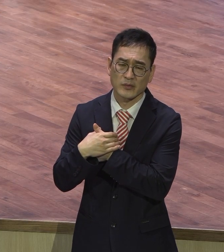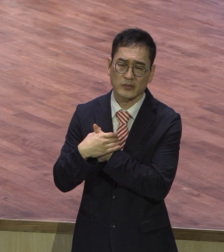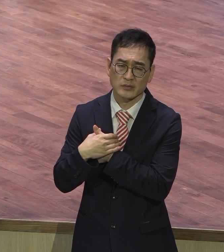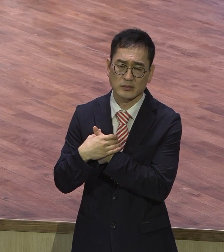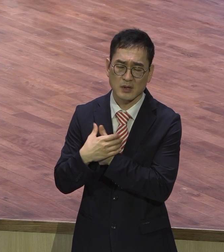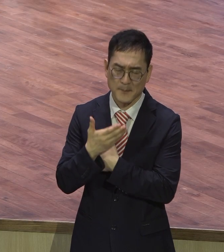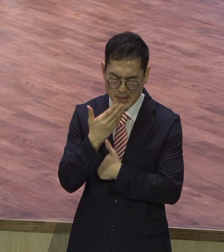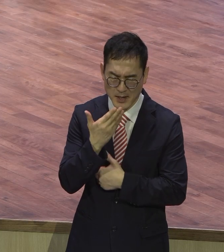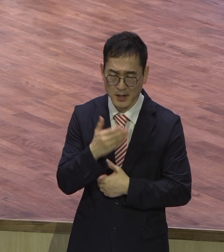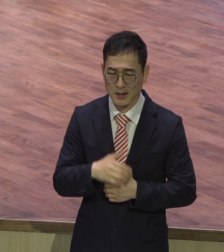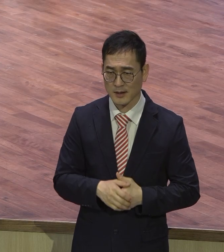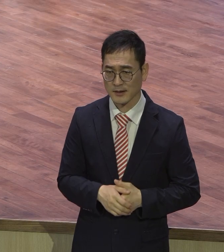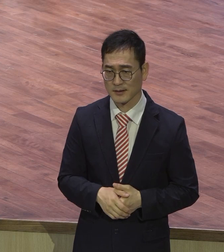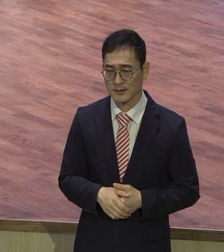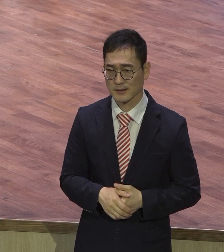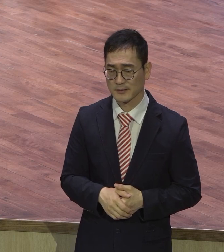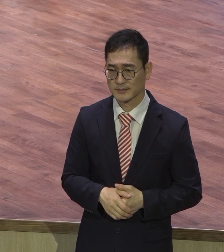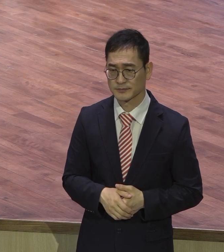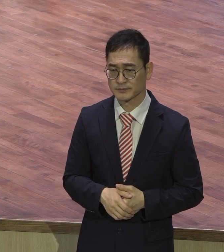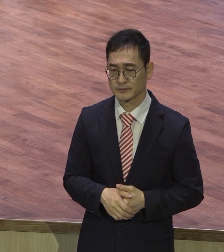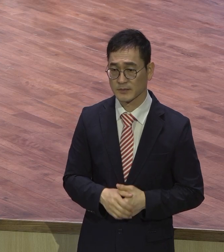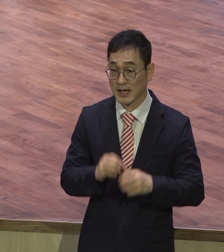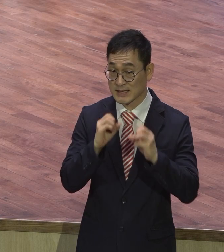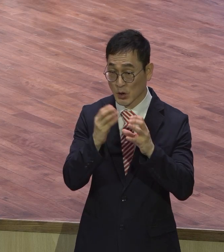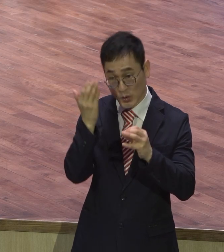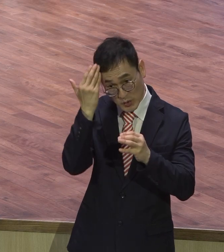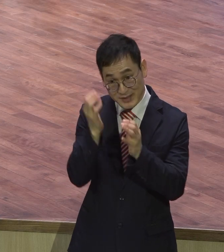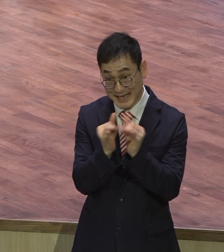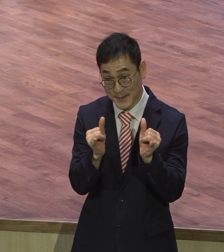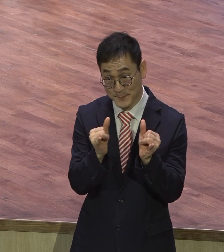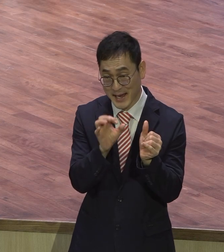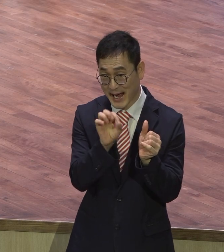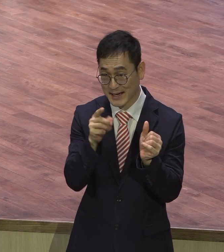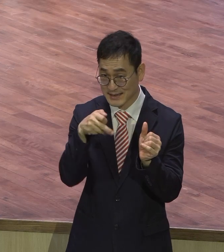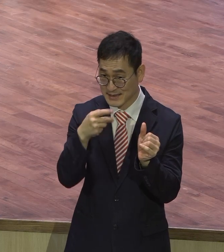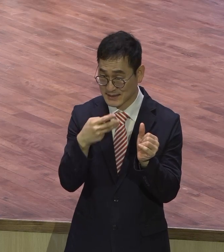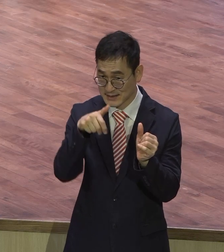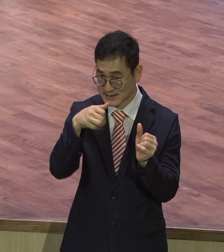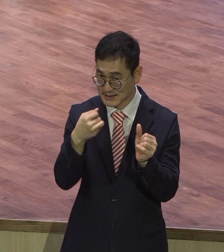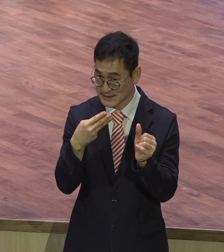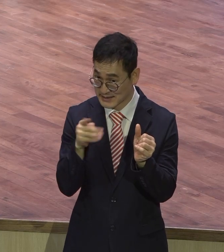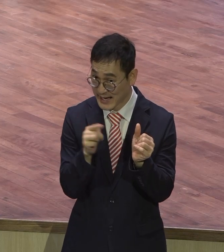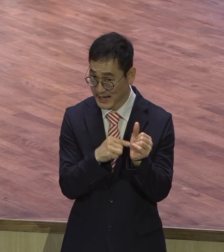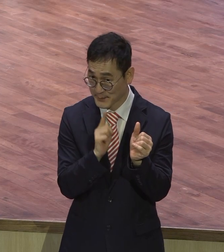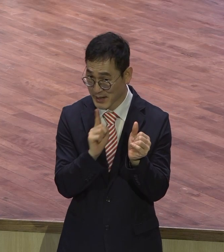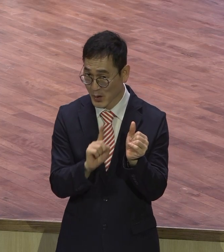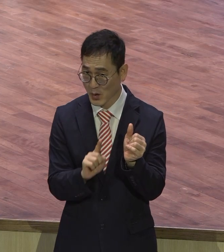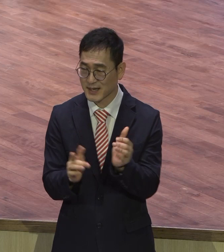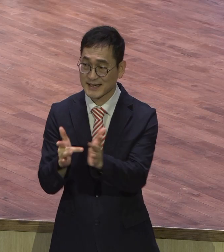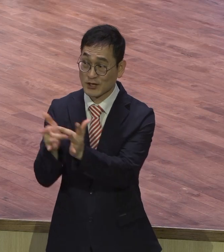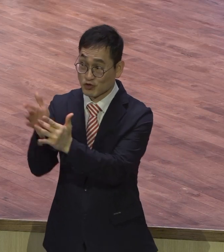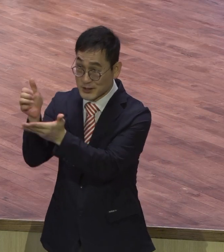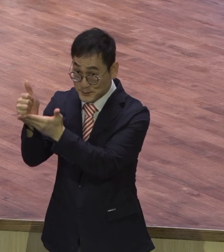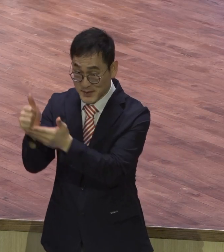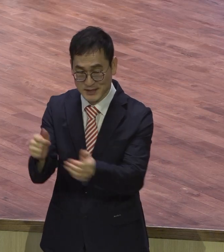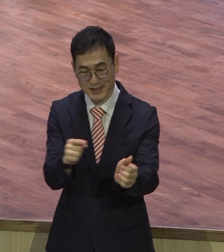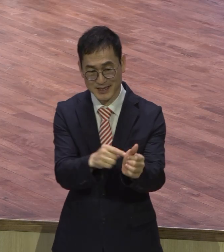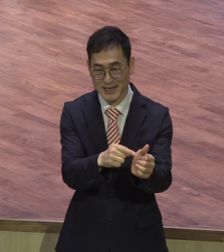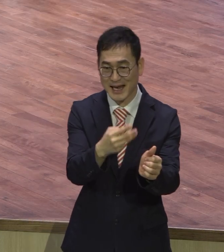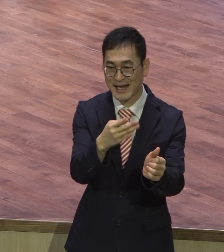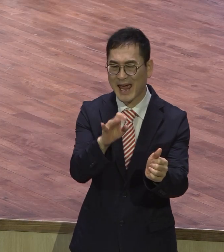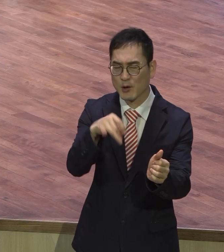성경학자 윌리엄 바클레이가 이런 말을 했습니다 예수님은 레위라는 이름을